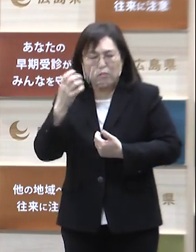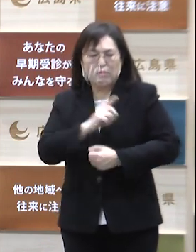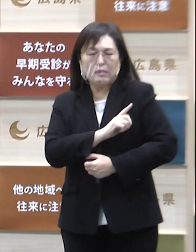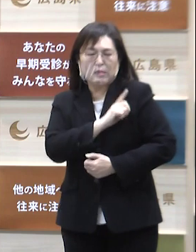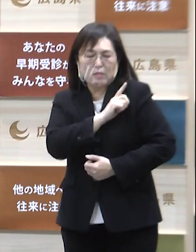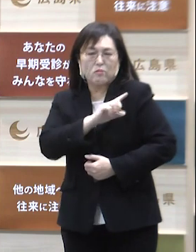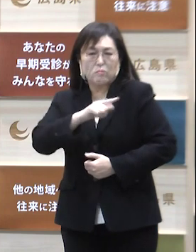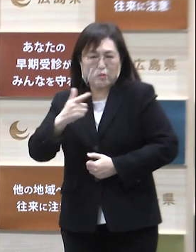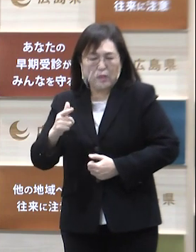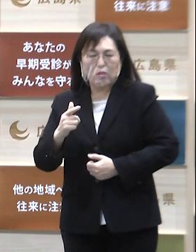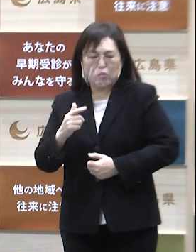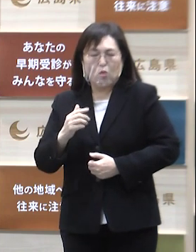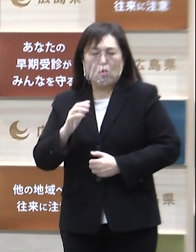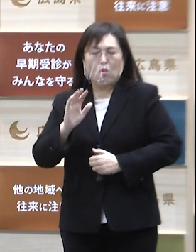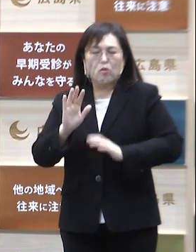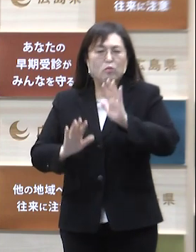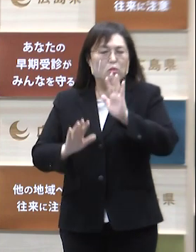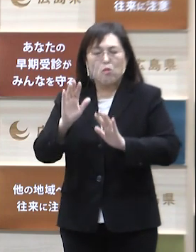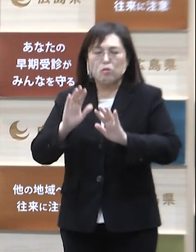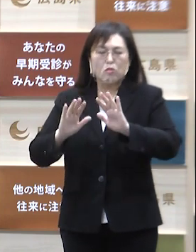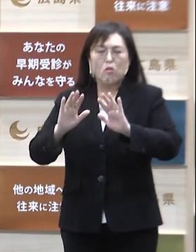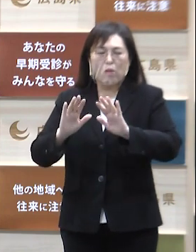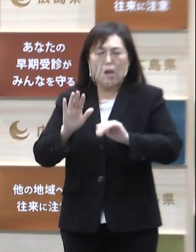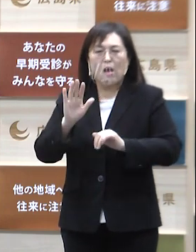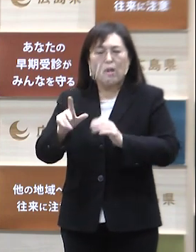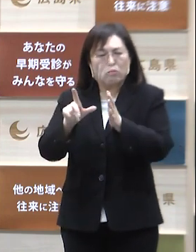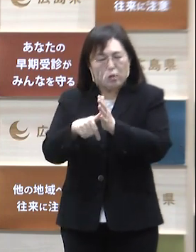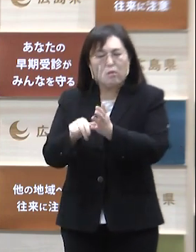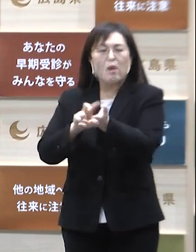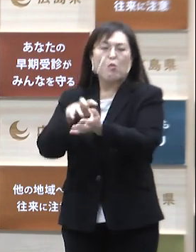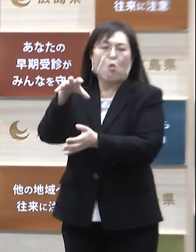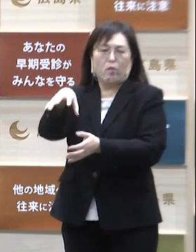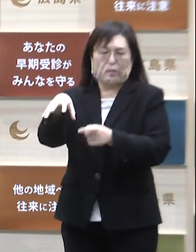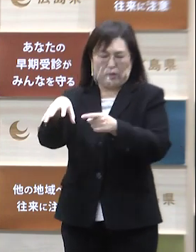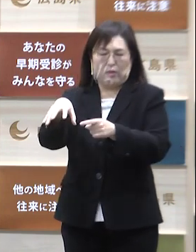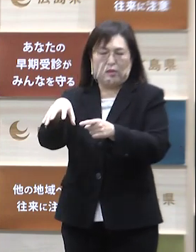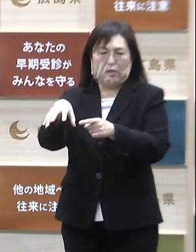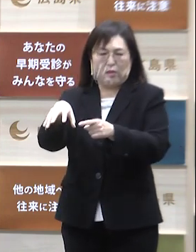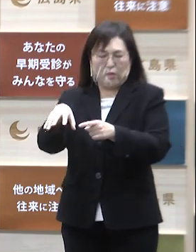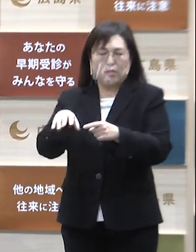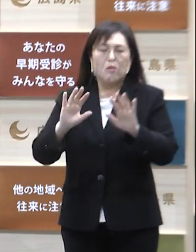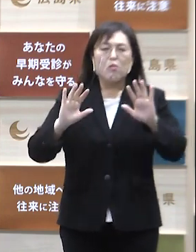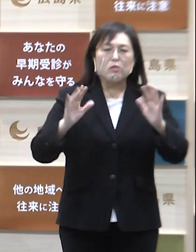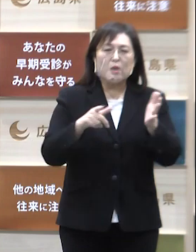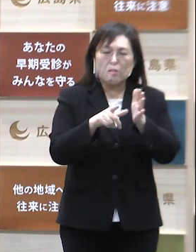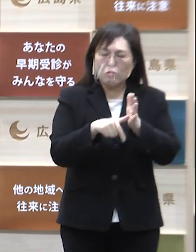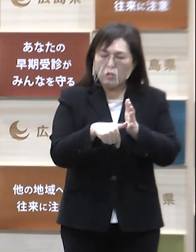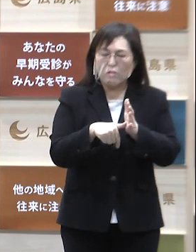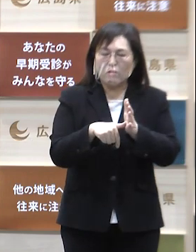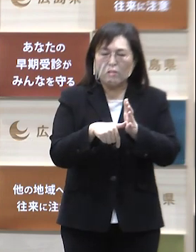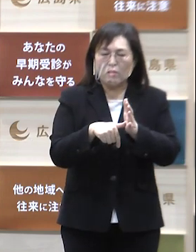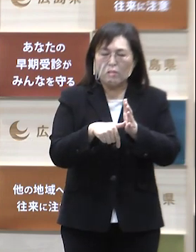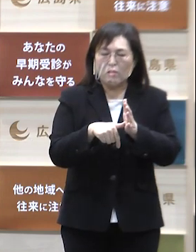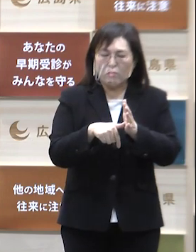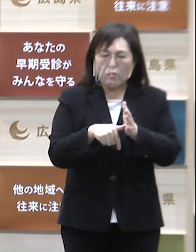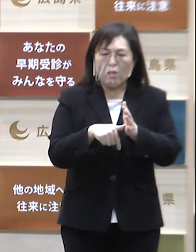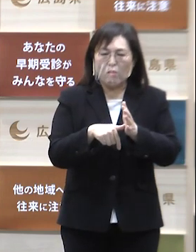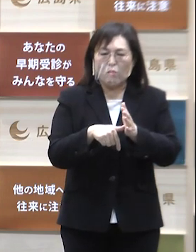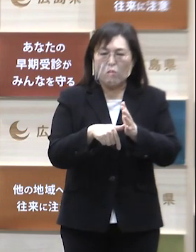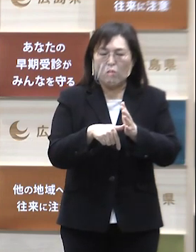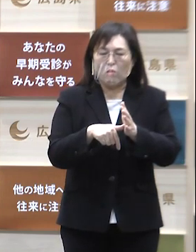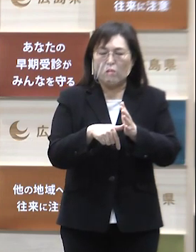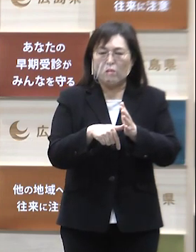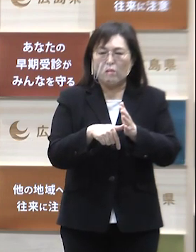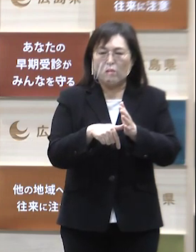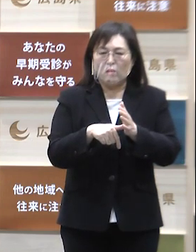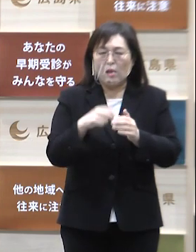病院等でですね、今、検査で発見をしているわけですし、逆に言うと、そういう方はです